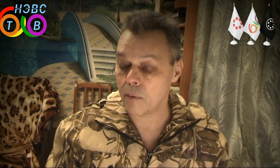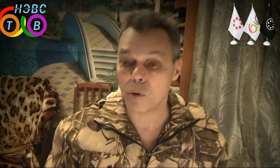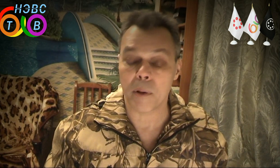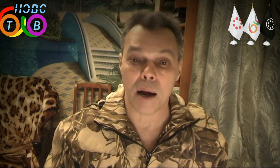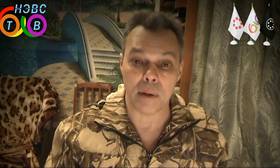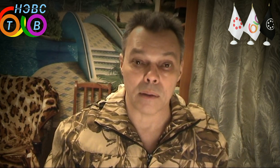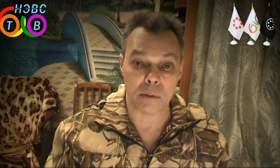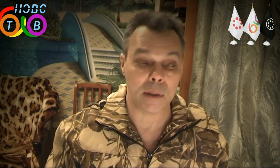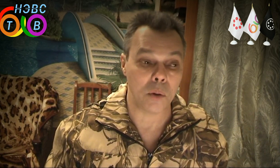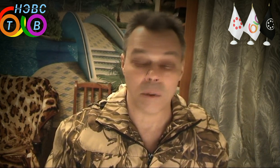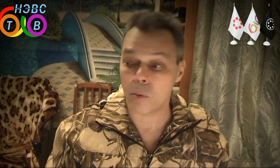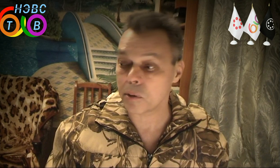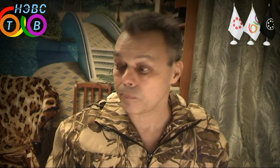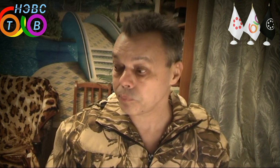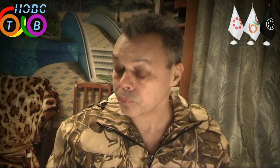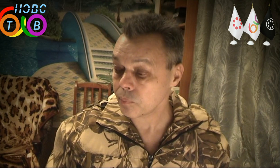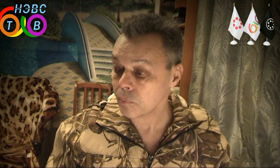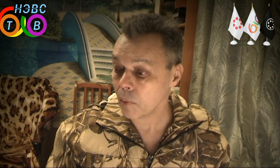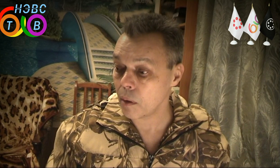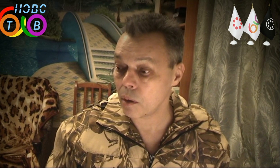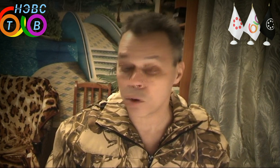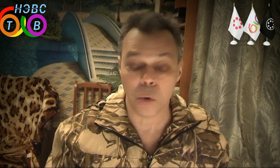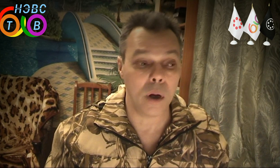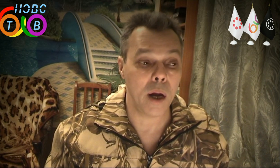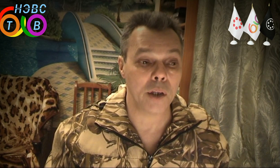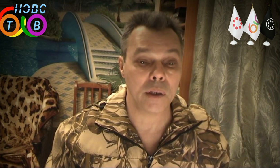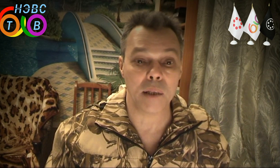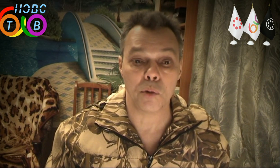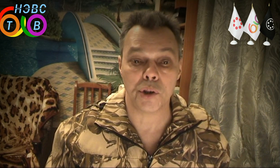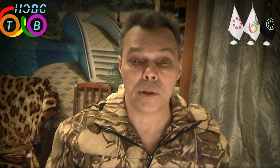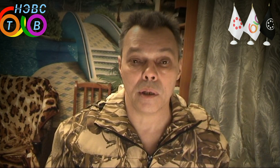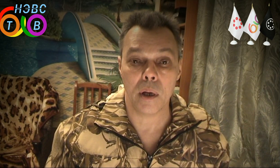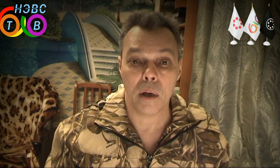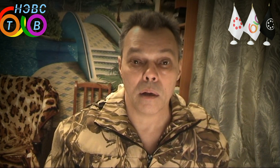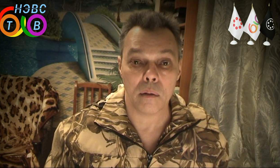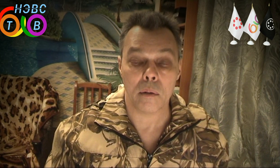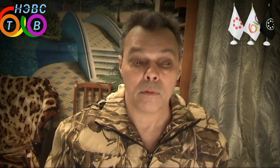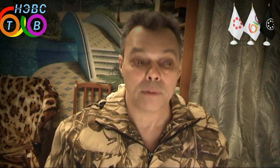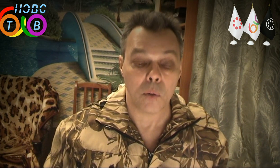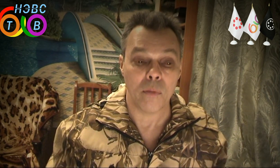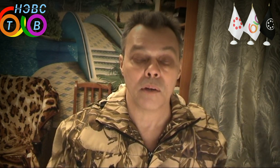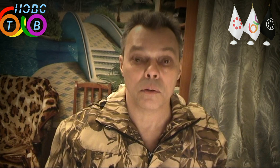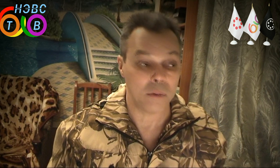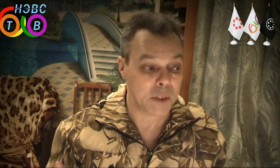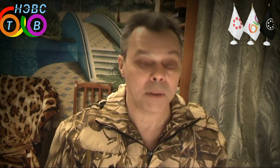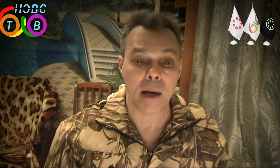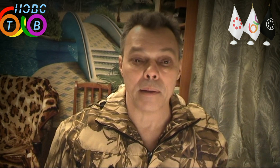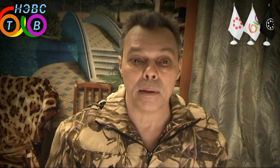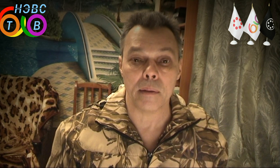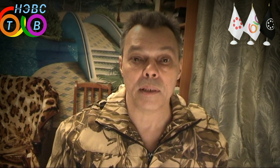все правильно. Он задает вопрос, что ожидать мужчине в таком вот воспитании не